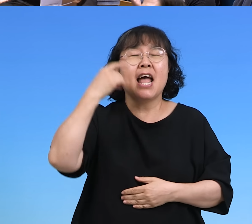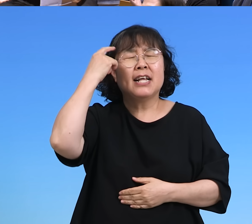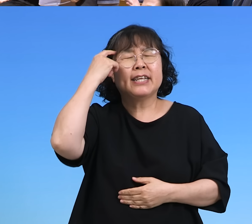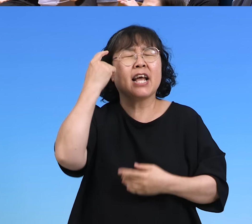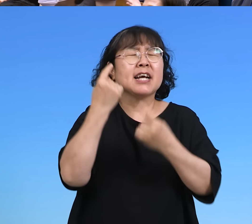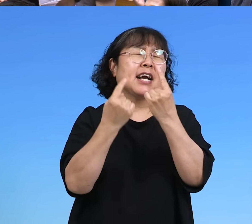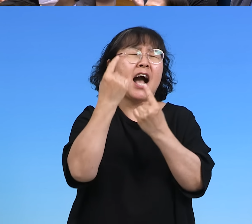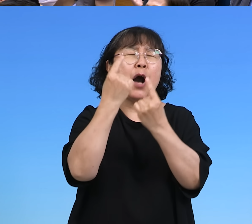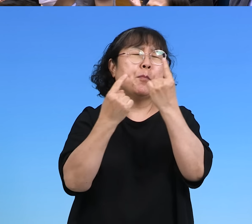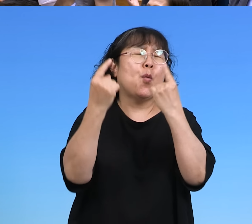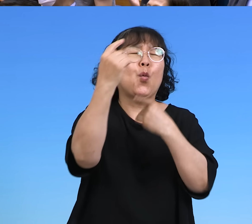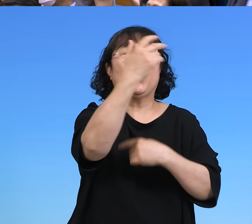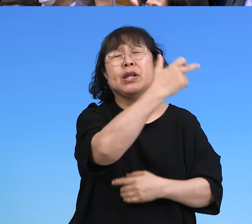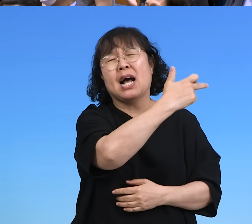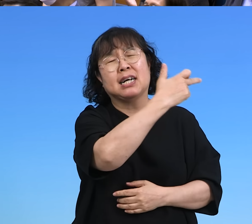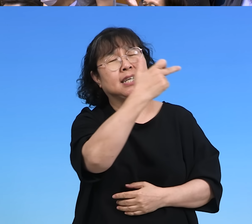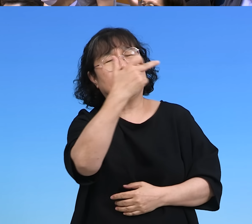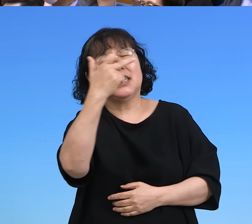내 생각보다 크고